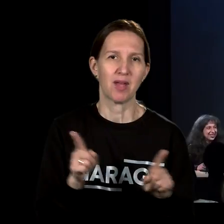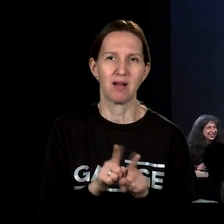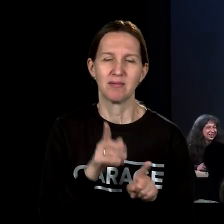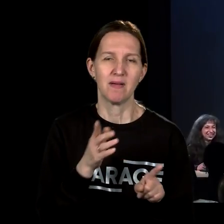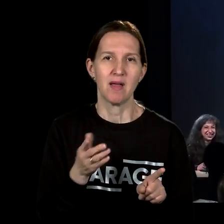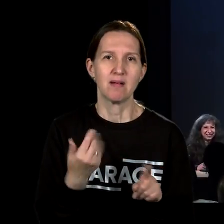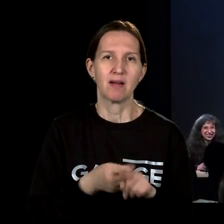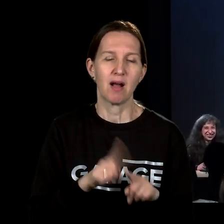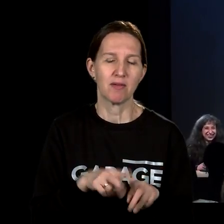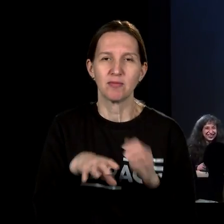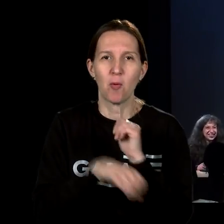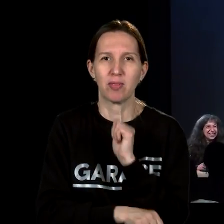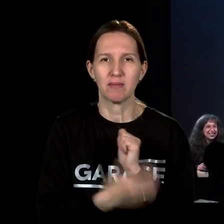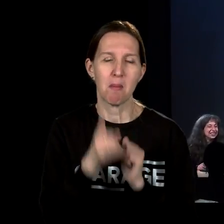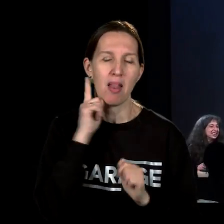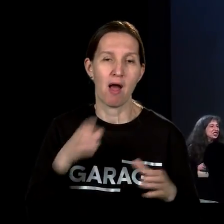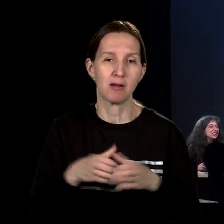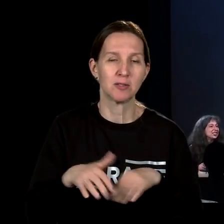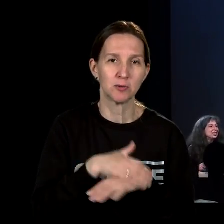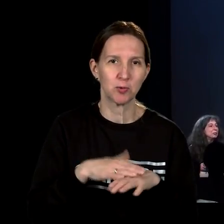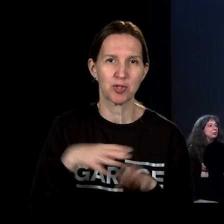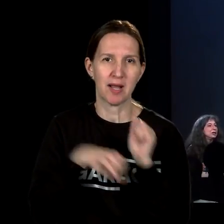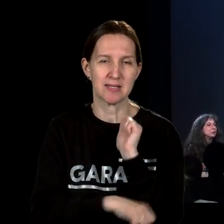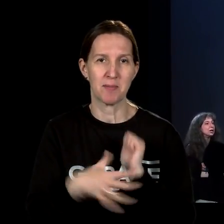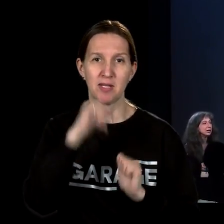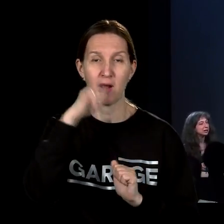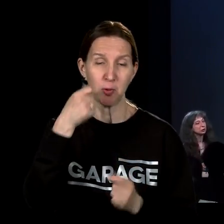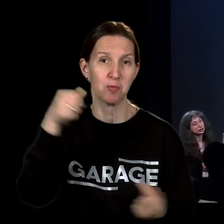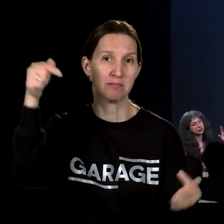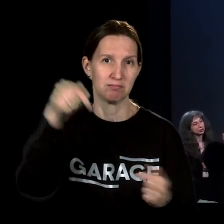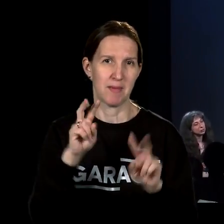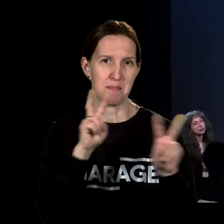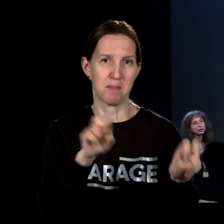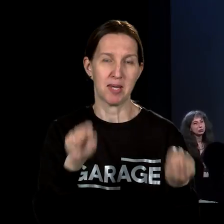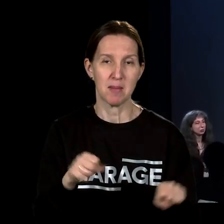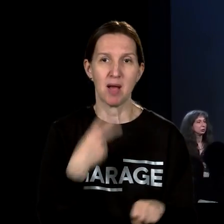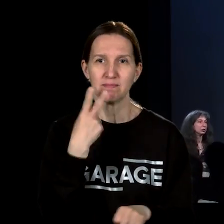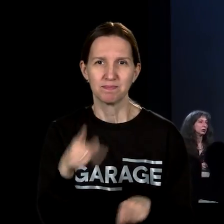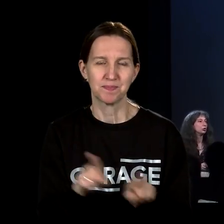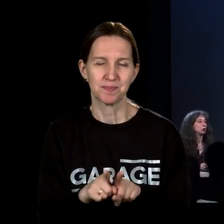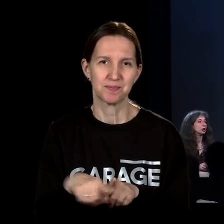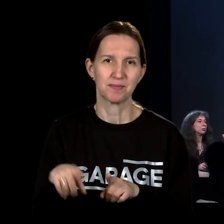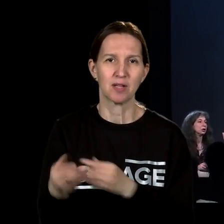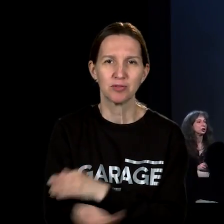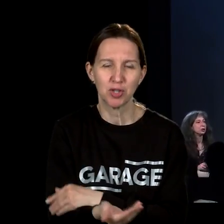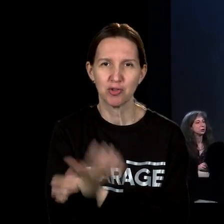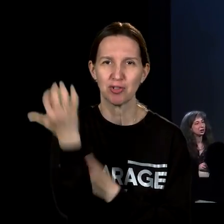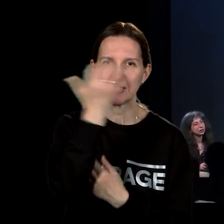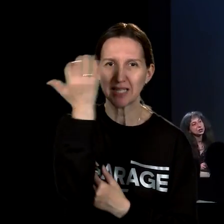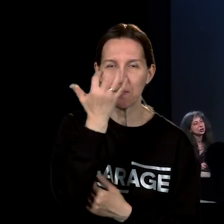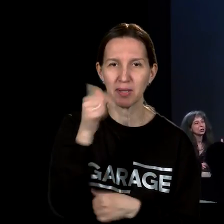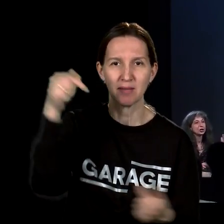неформальной молодежи конца 50-х, как достаточно странно применимо. И вот эти слепые, да, это вот, тоже такие